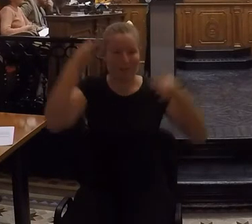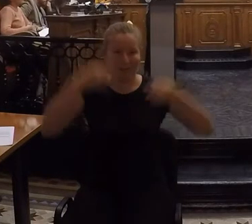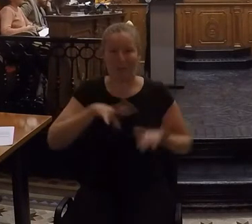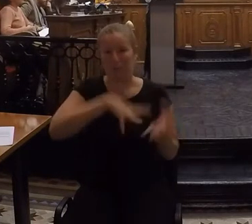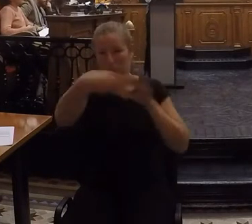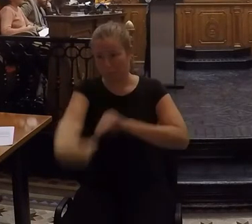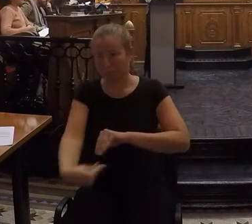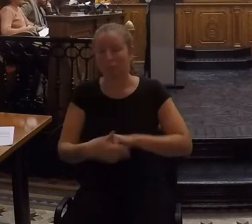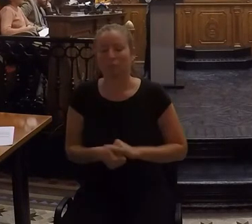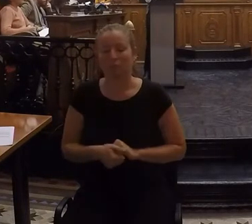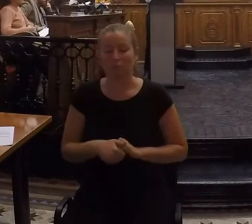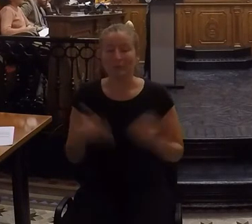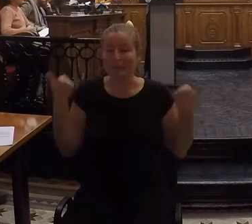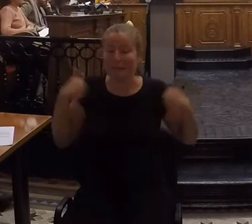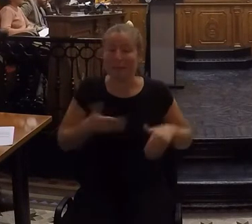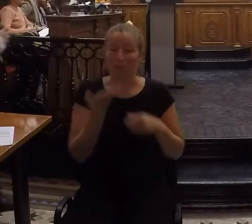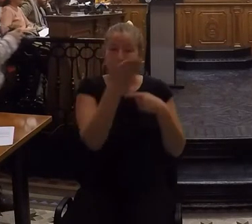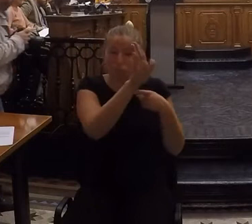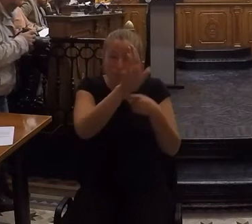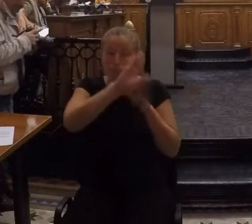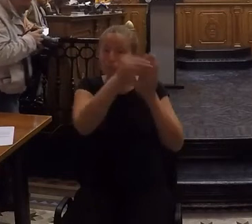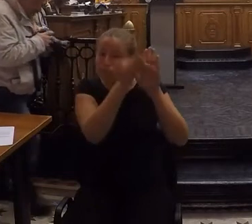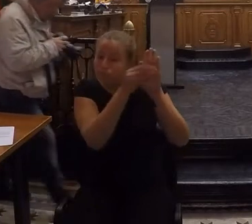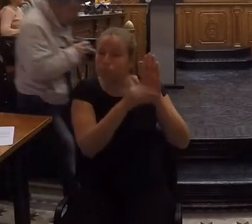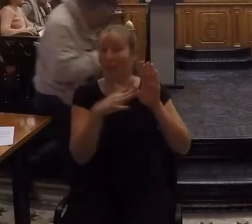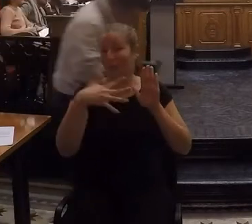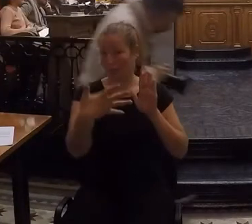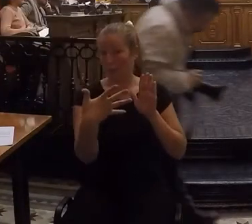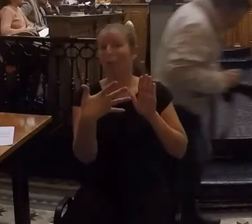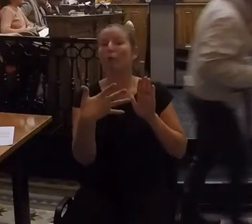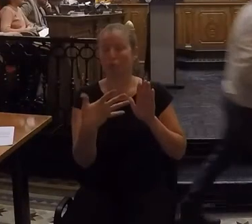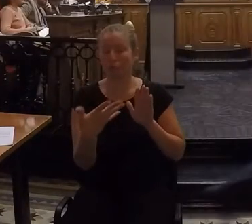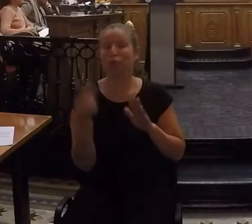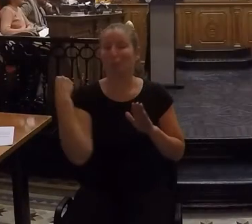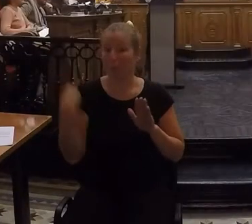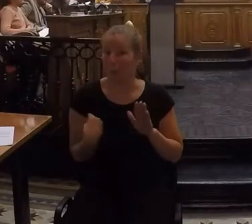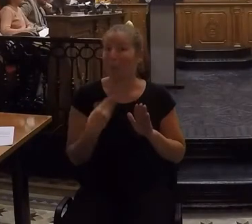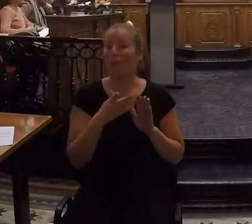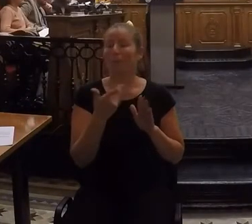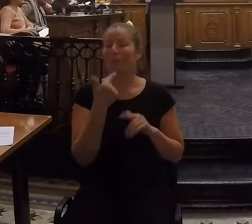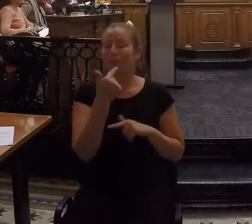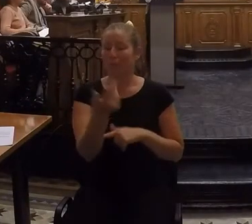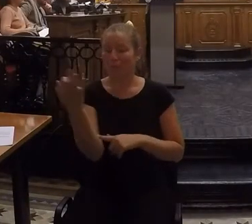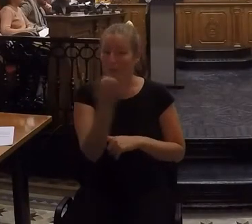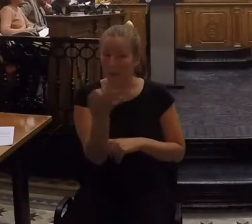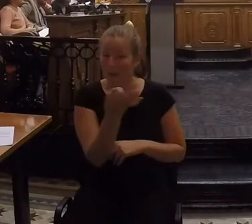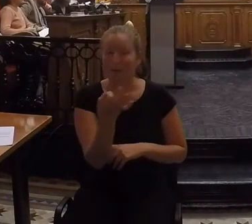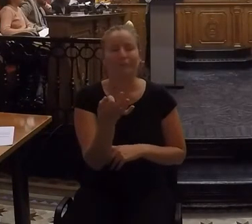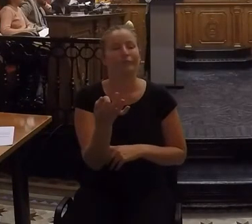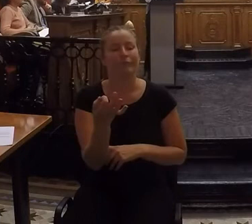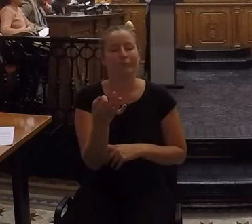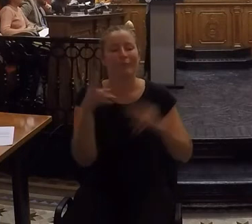presentado 5 escritos de alegaciones. Dichas alegaciones, por prescripción legal, habían de sujetarse a los